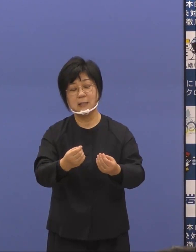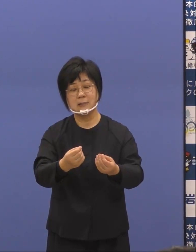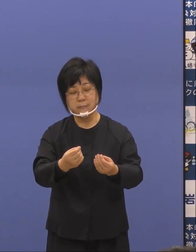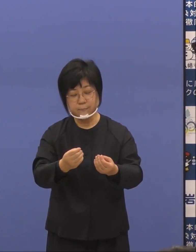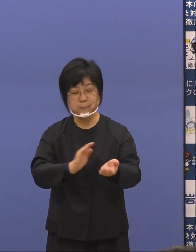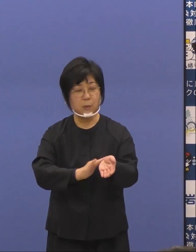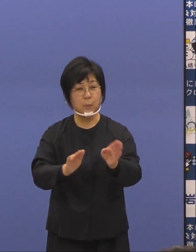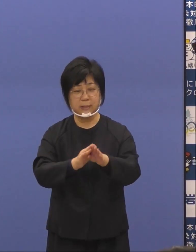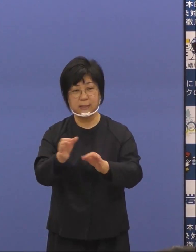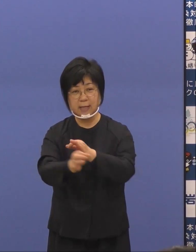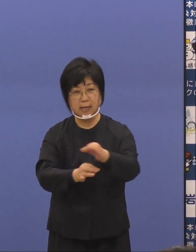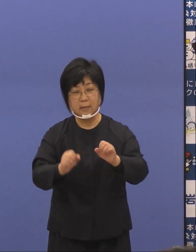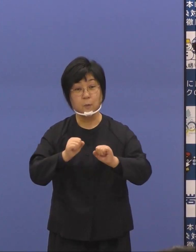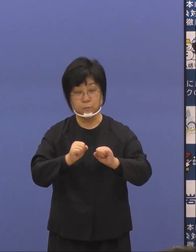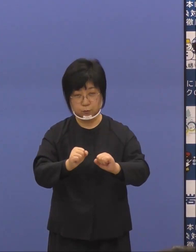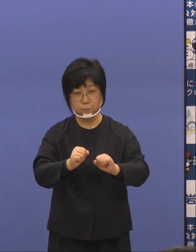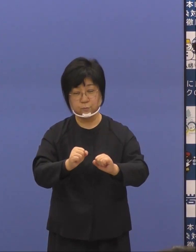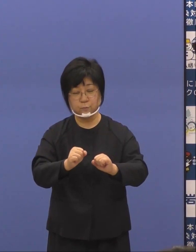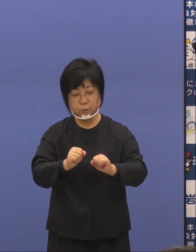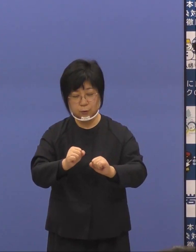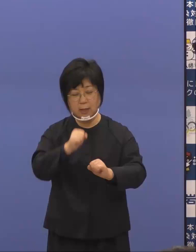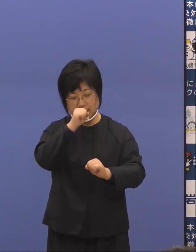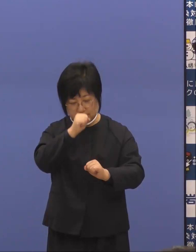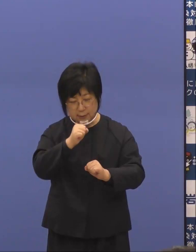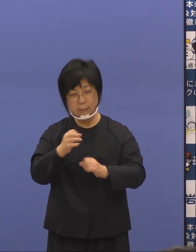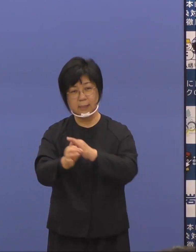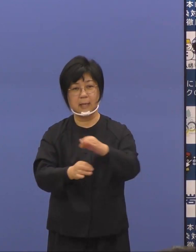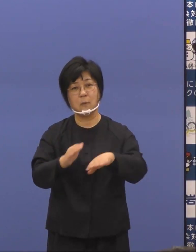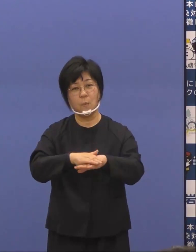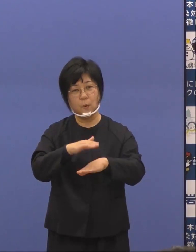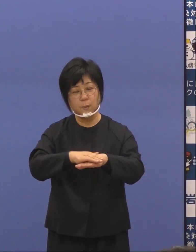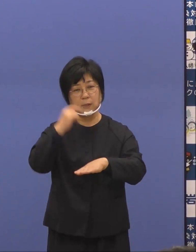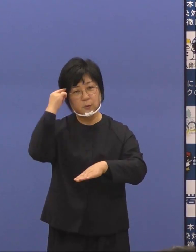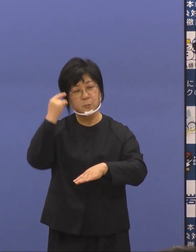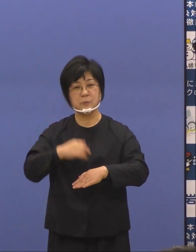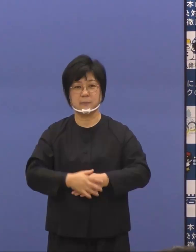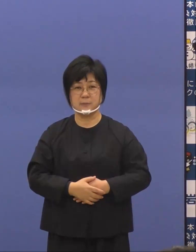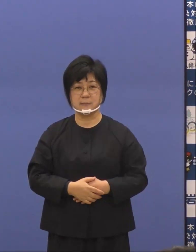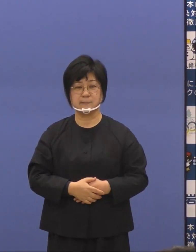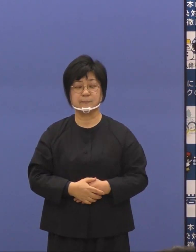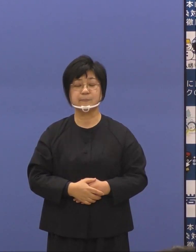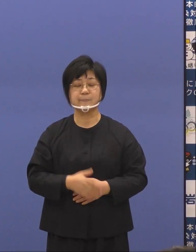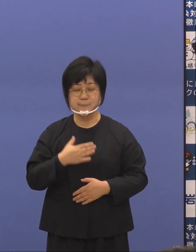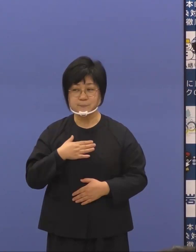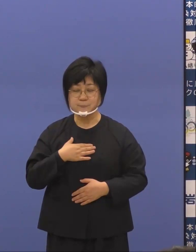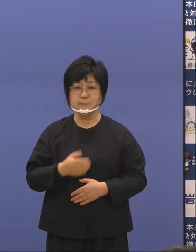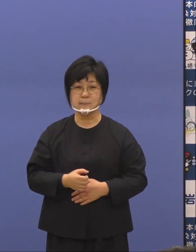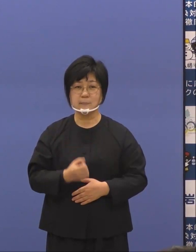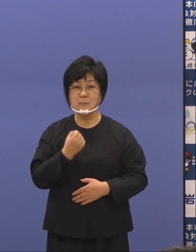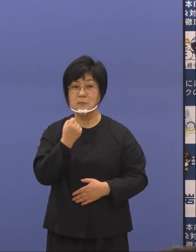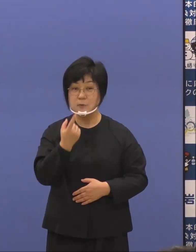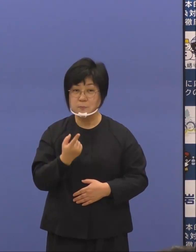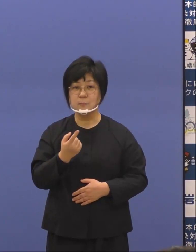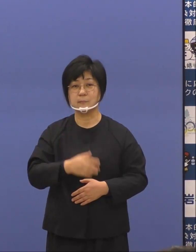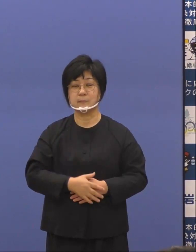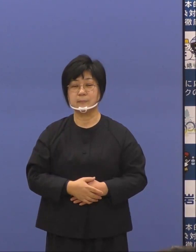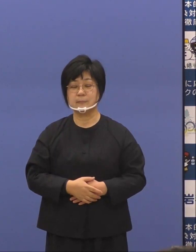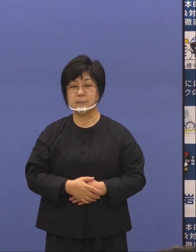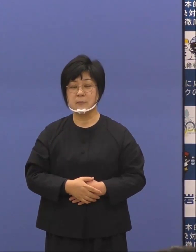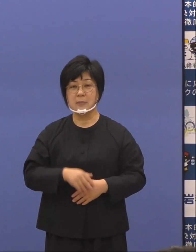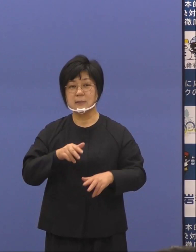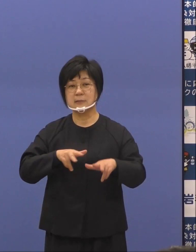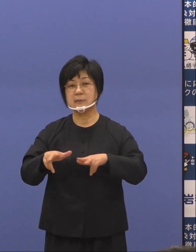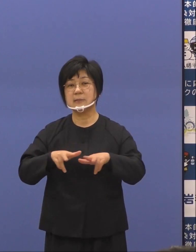院経営の在り方だと思います。 わかりました、ありがとうございます。続いて話題が変わって、政